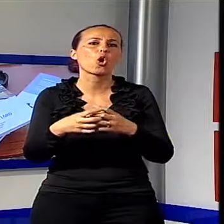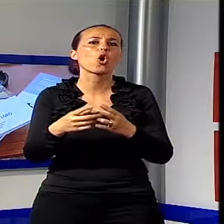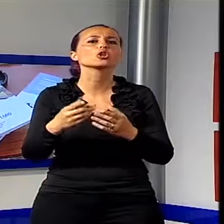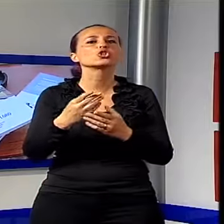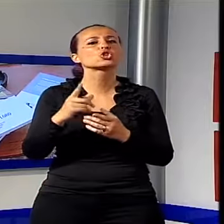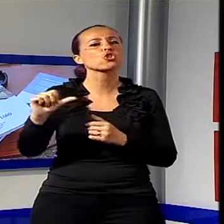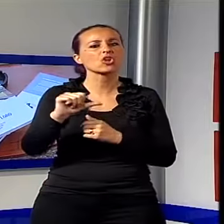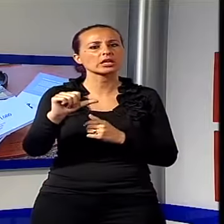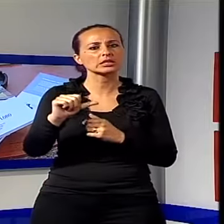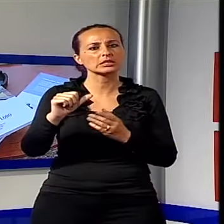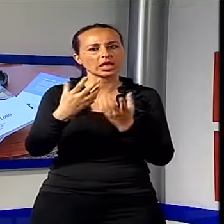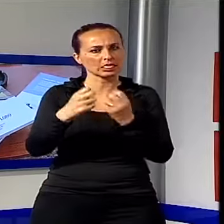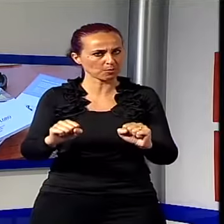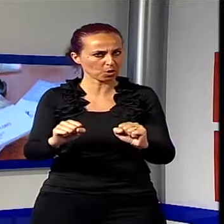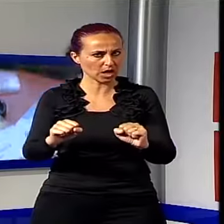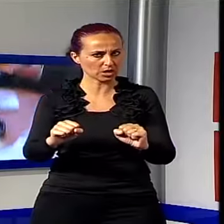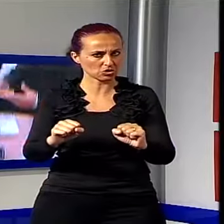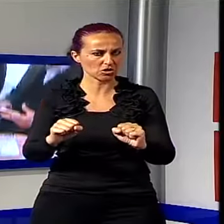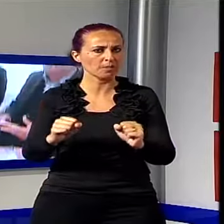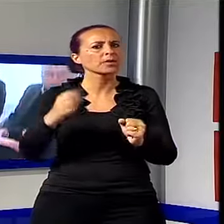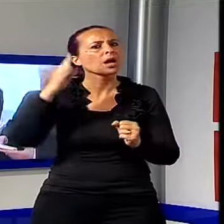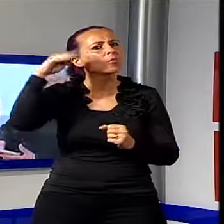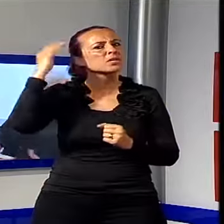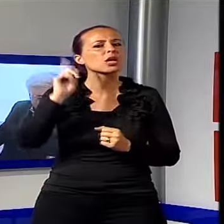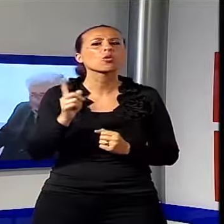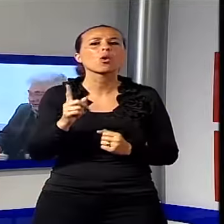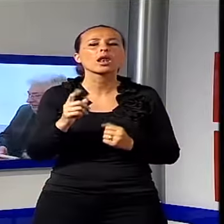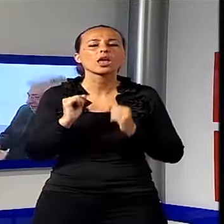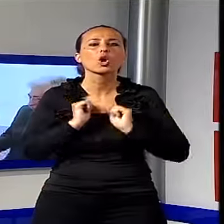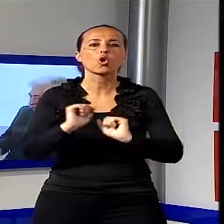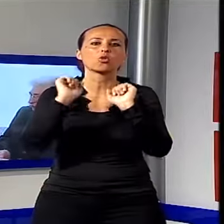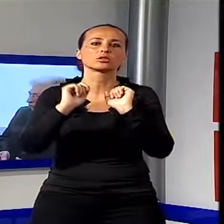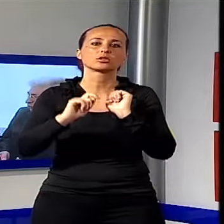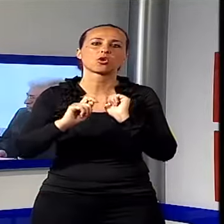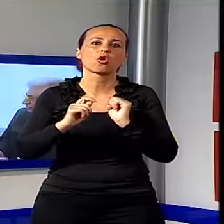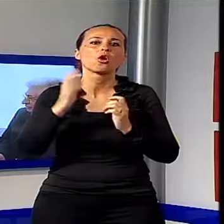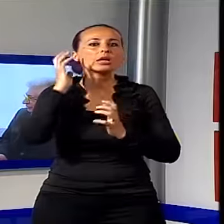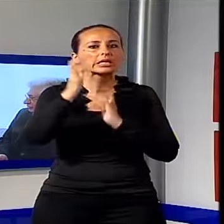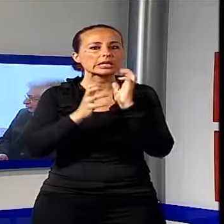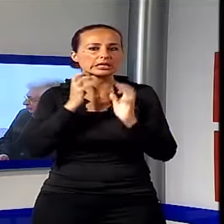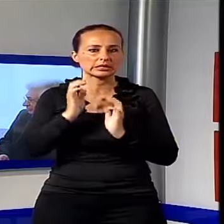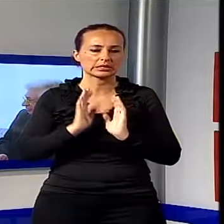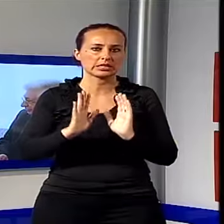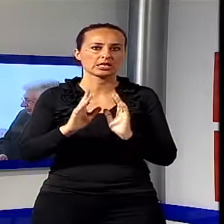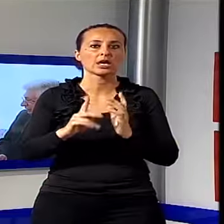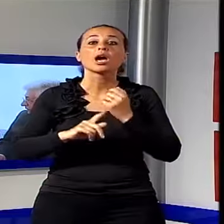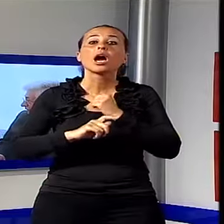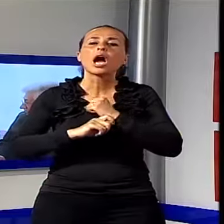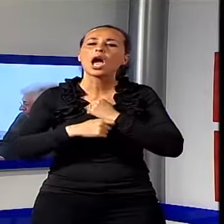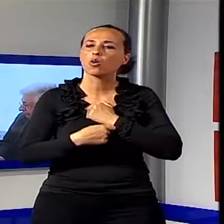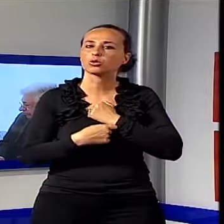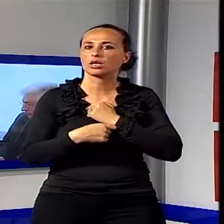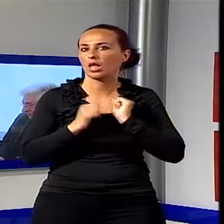che porta avanti un pensiero ben preciso contro il perdurare della crisi. No alla politica dell'austerità, sì agli